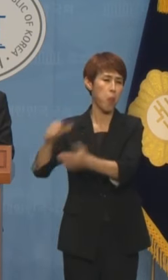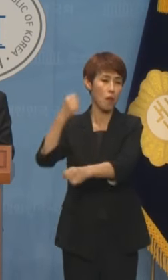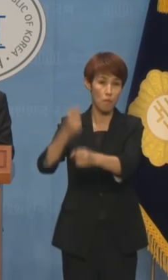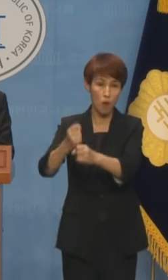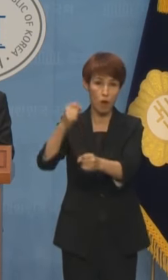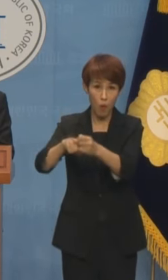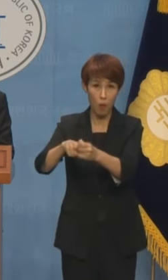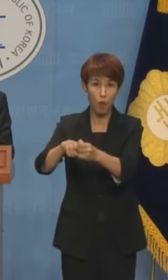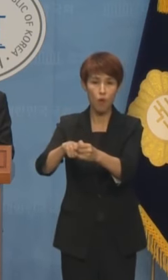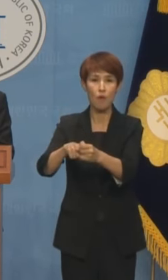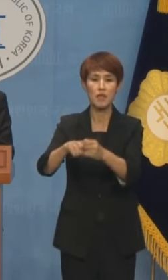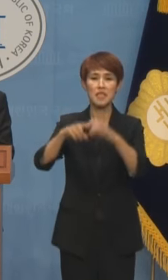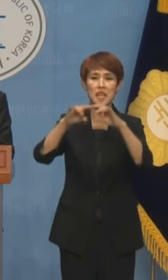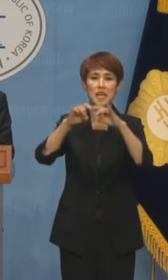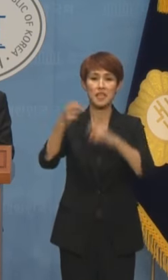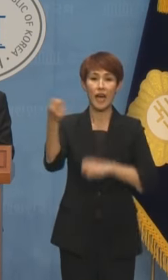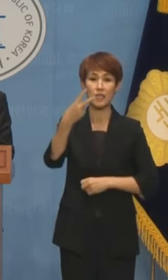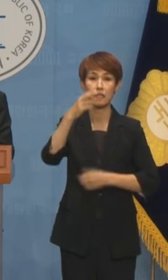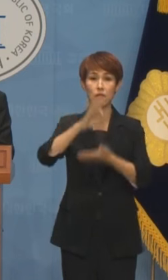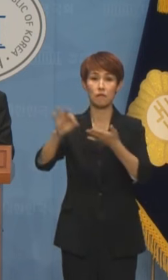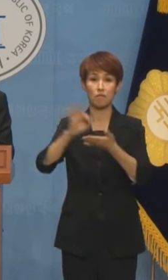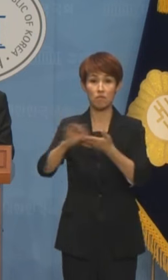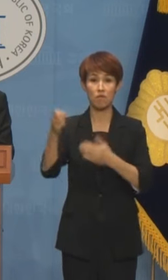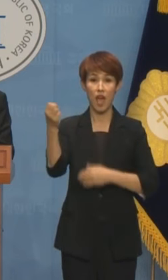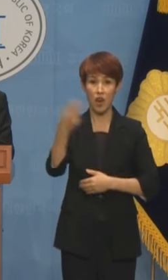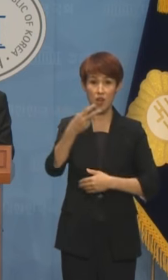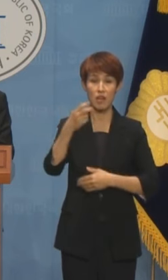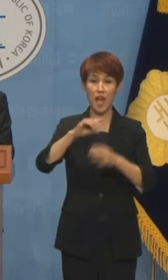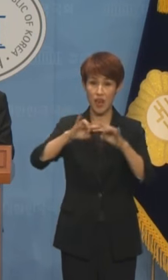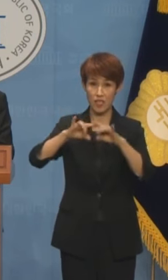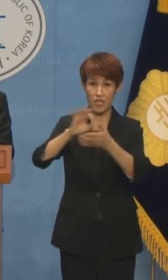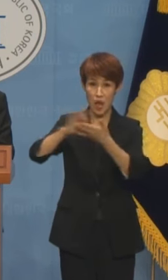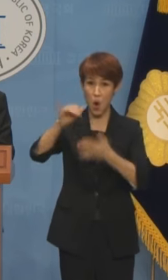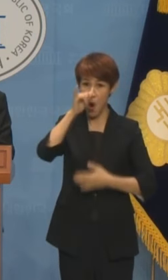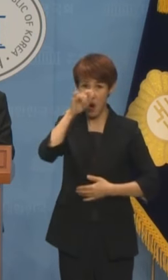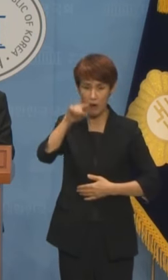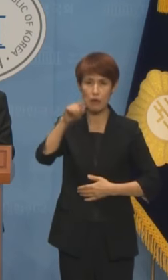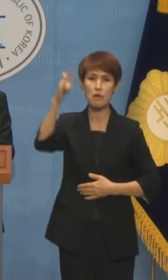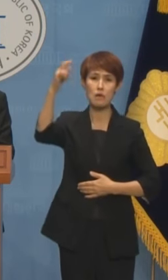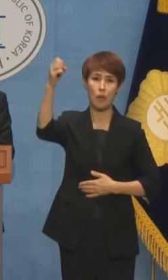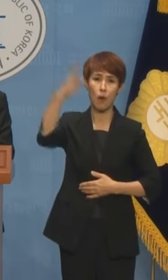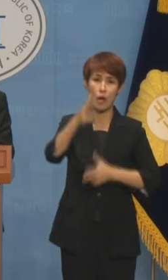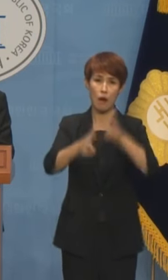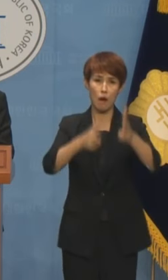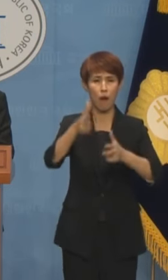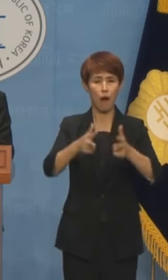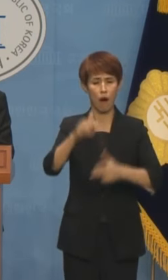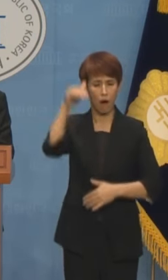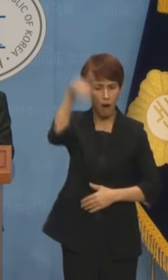재생에너지 산업을 지워버린 윤 정부로 인해 태양광 산업은 고사 직전에 처했습니다.